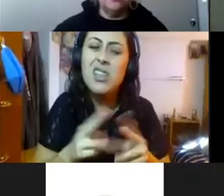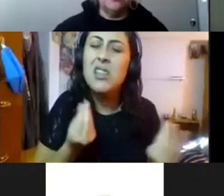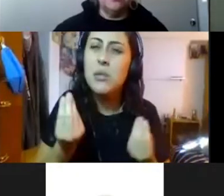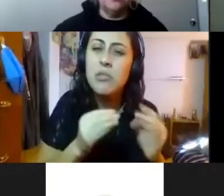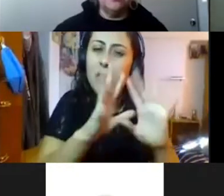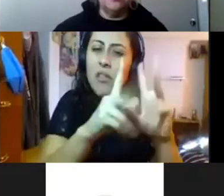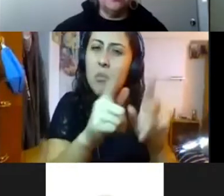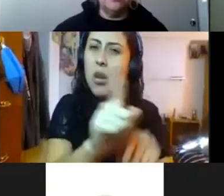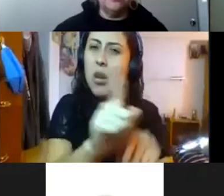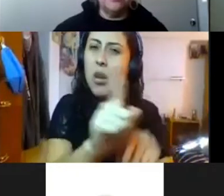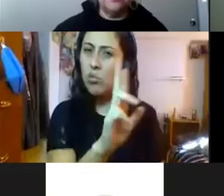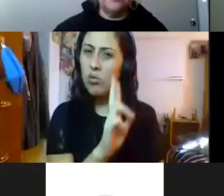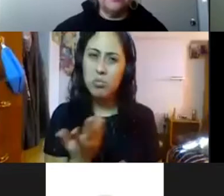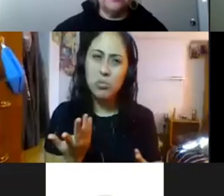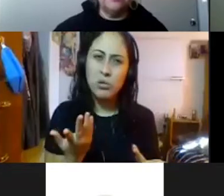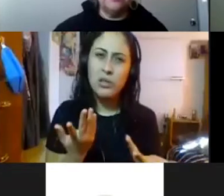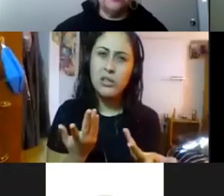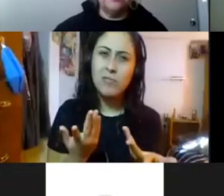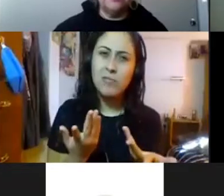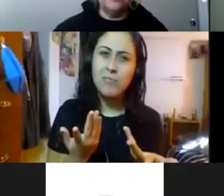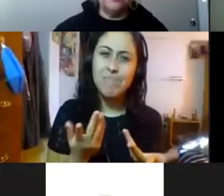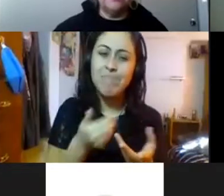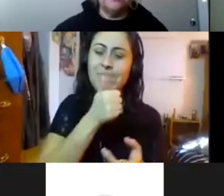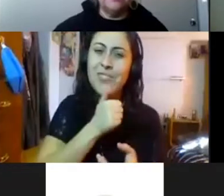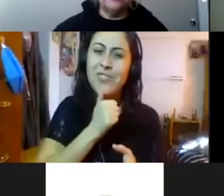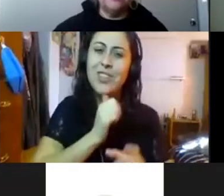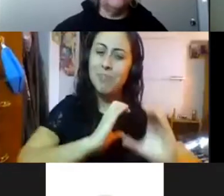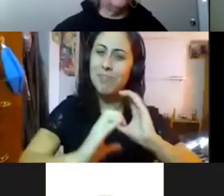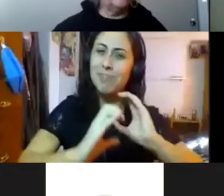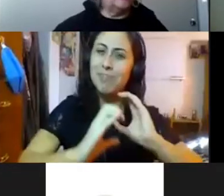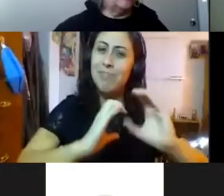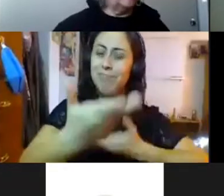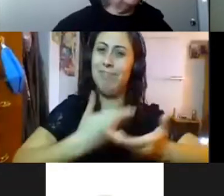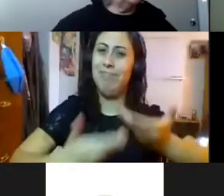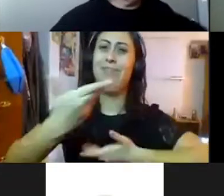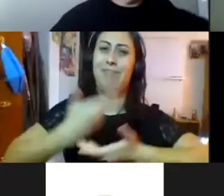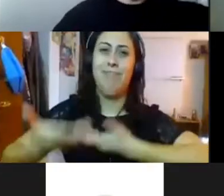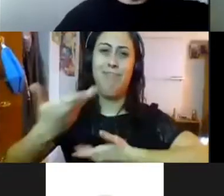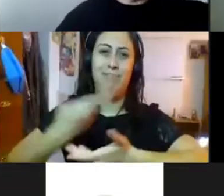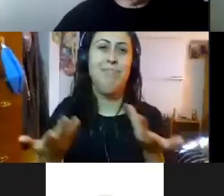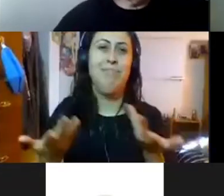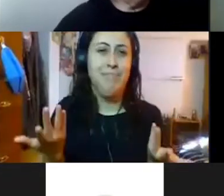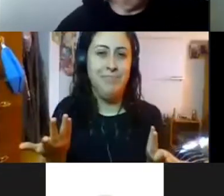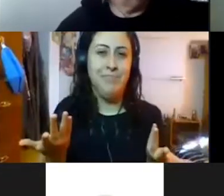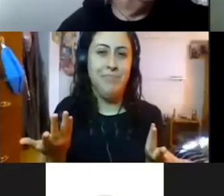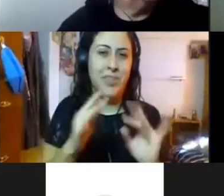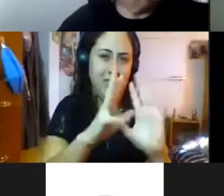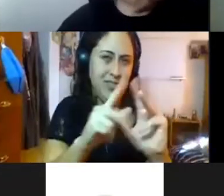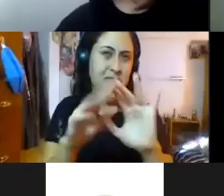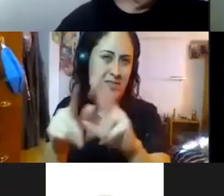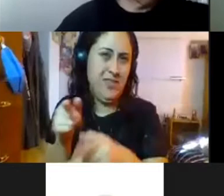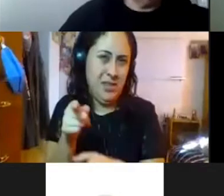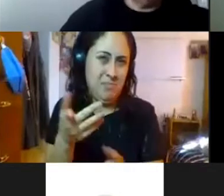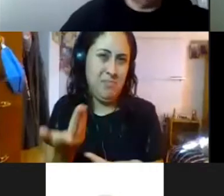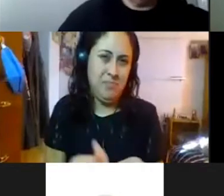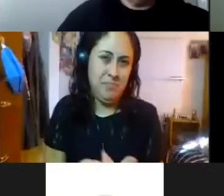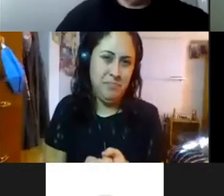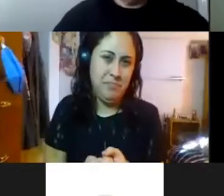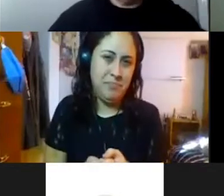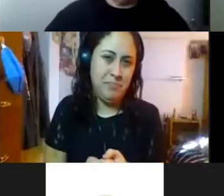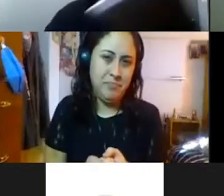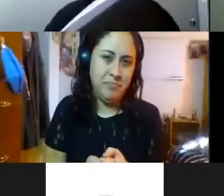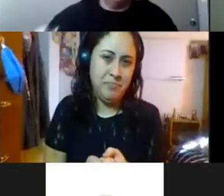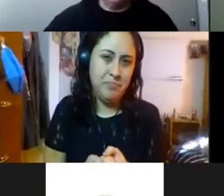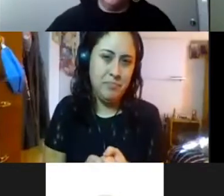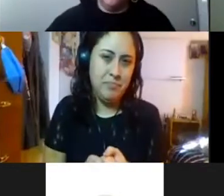no contesta de vuelta a esta falta de retroalimentación de parte de las familias que se realiza